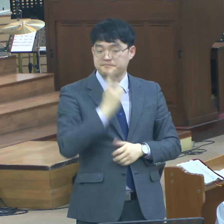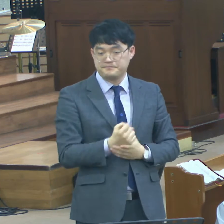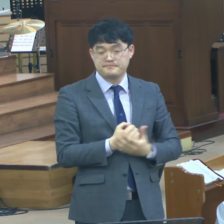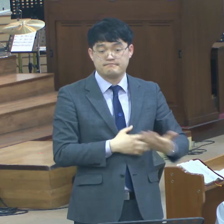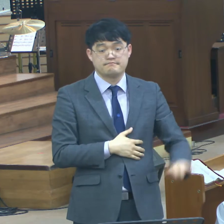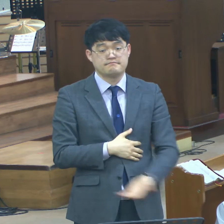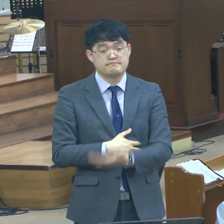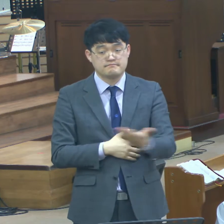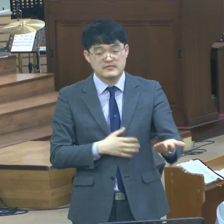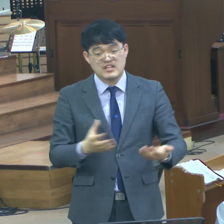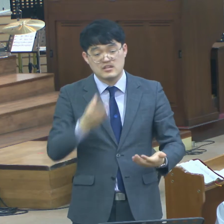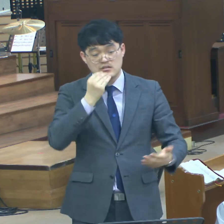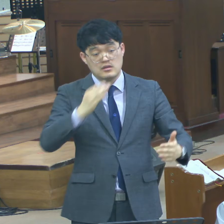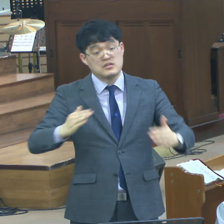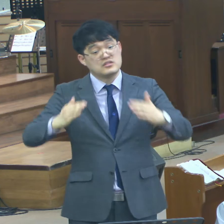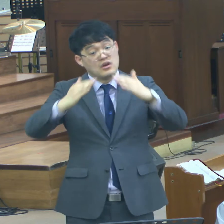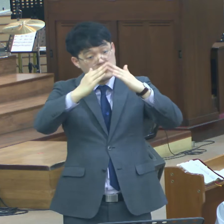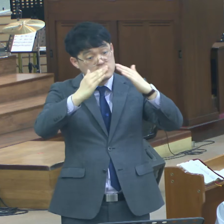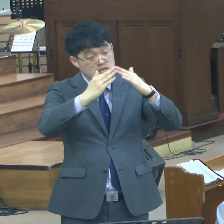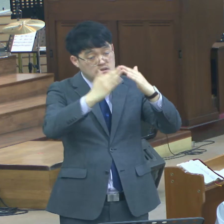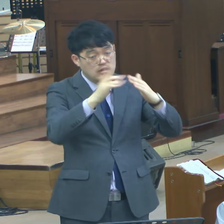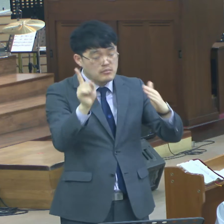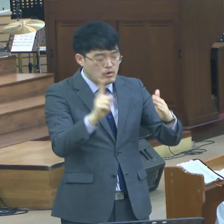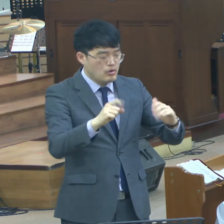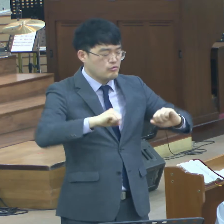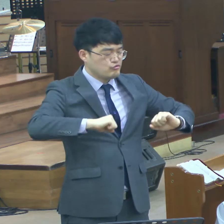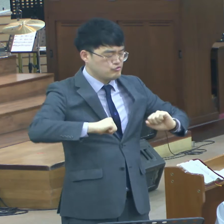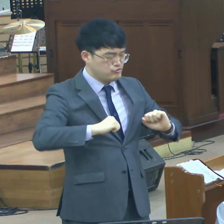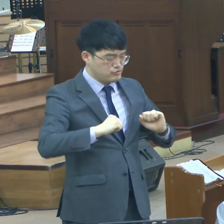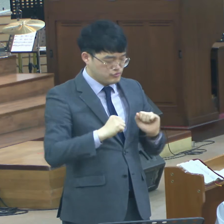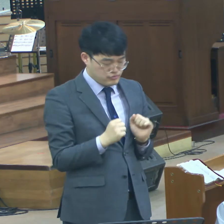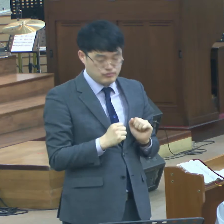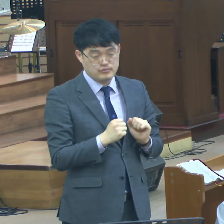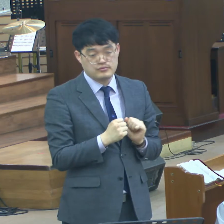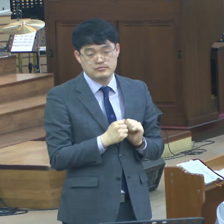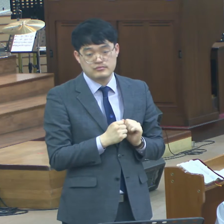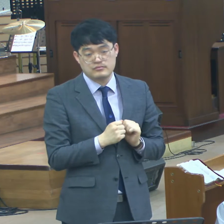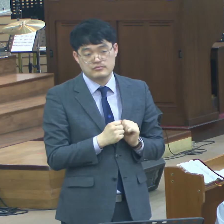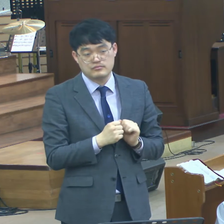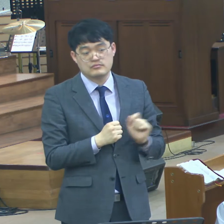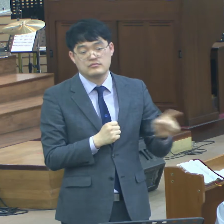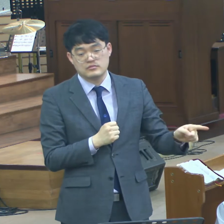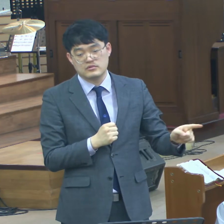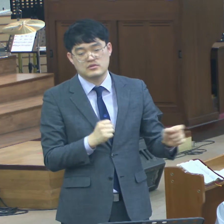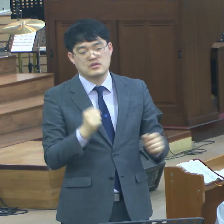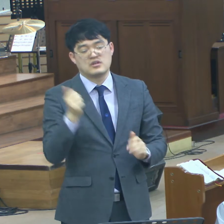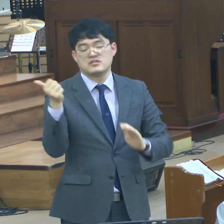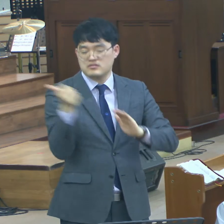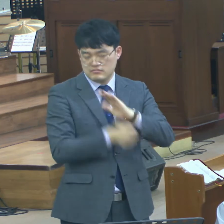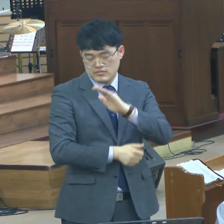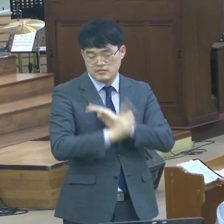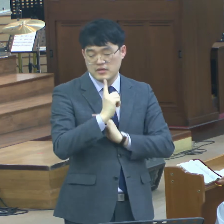성전은 순종하게 하는 기능에 있어서는 실패죠.